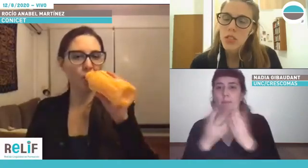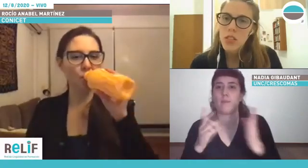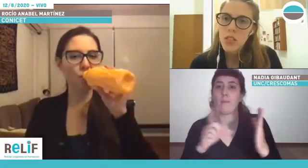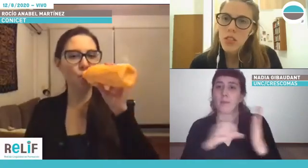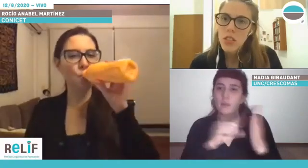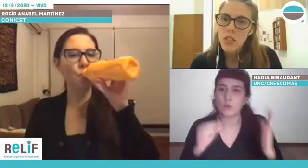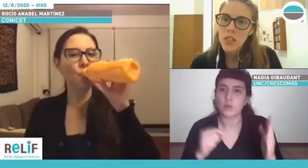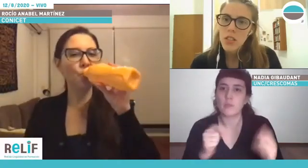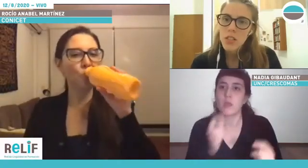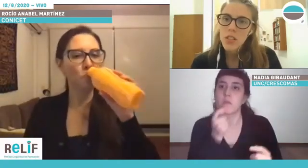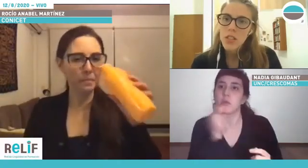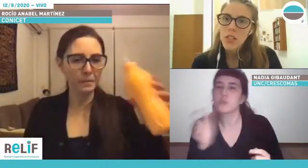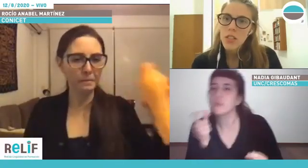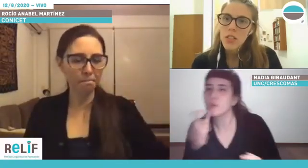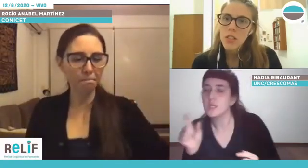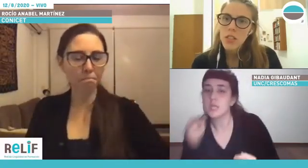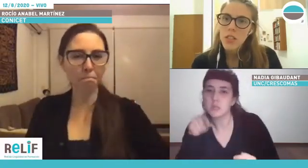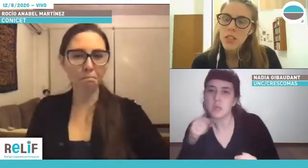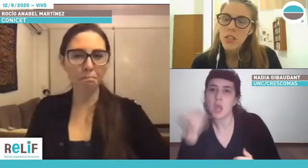conceptualizaciones?